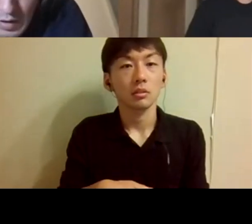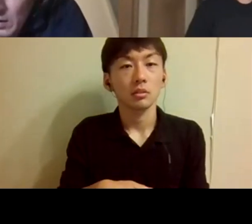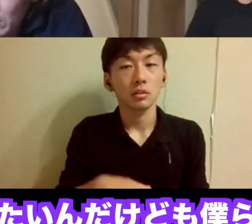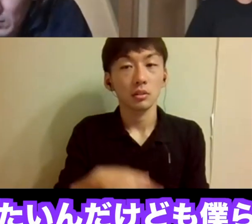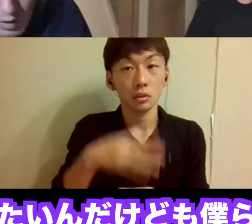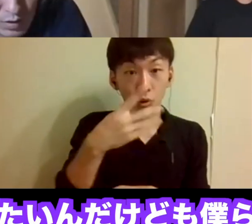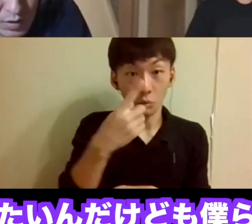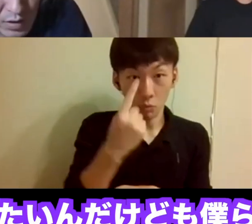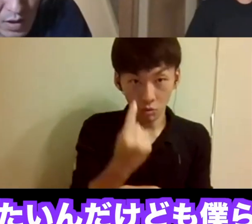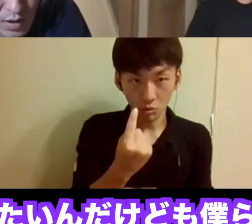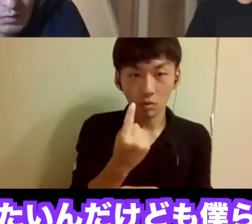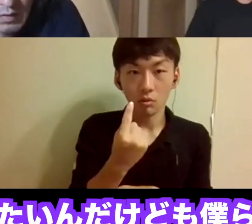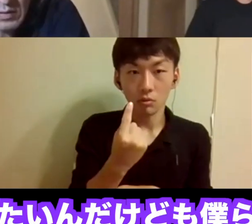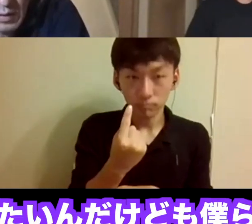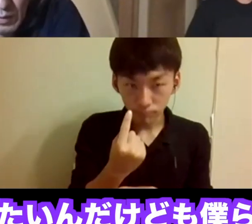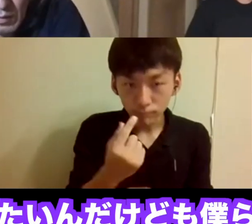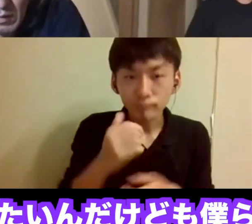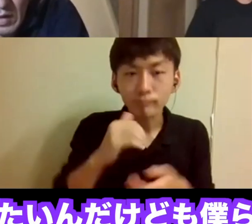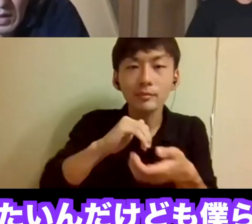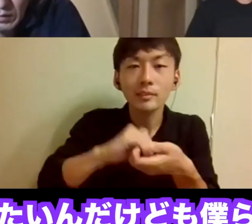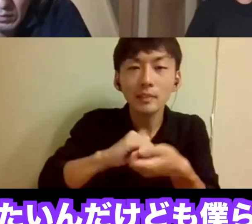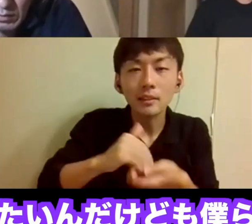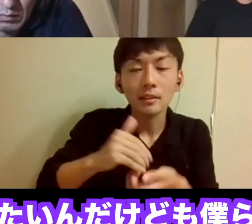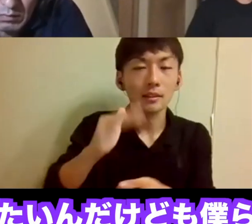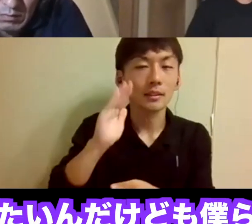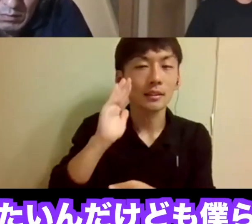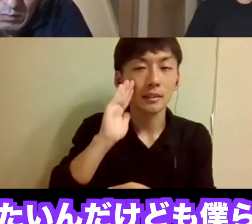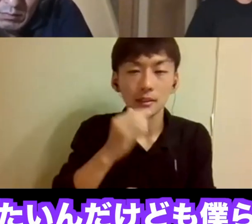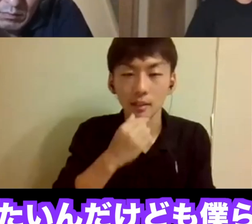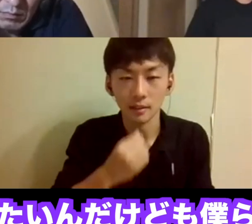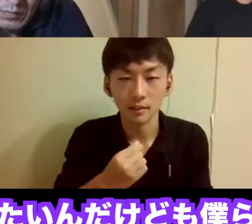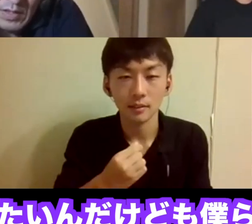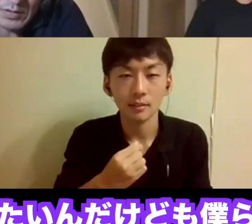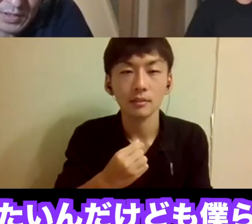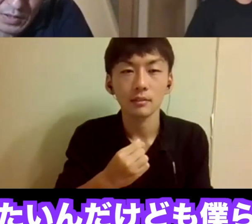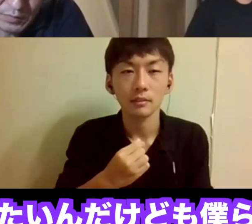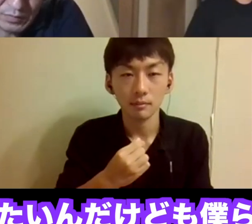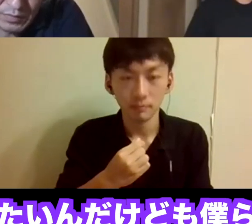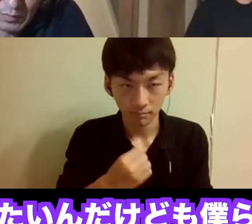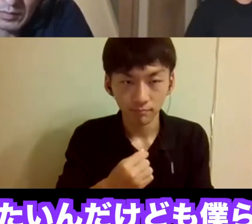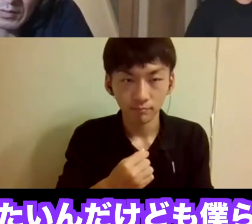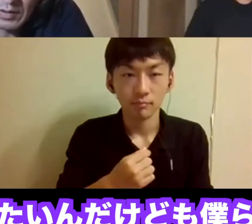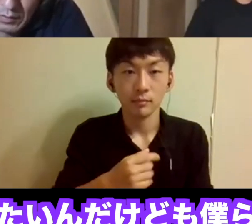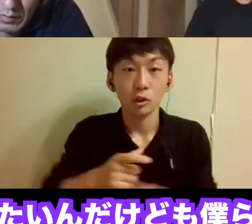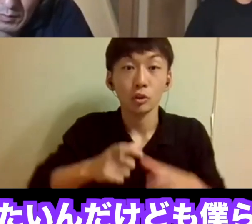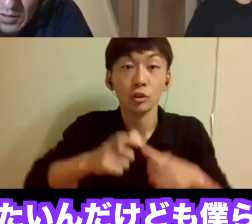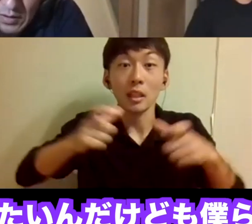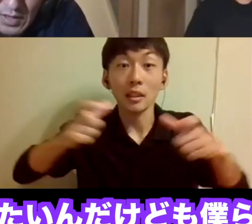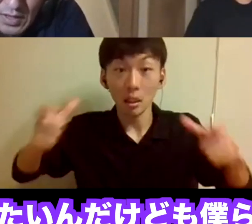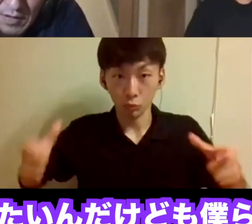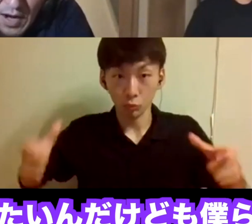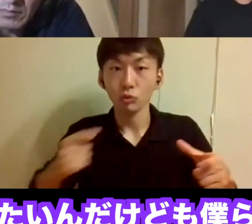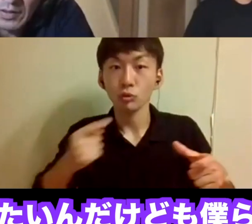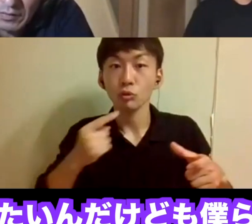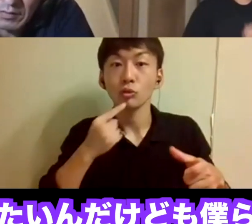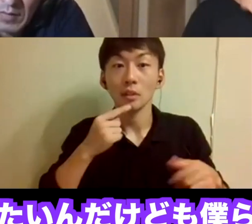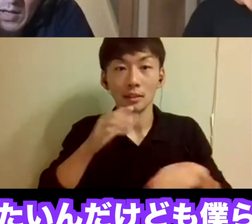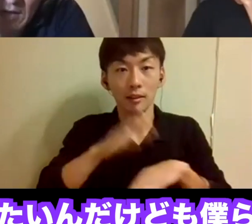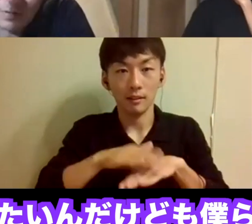ね聞きたいんですけどあの僕らスタジアムって呼んでるけど席はあるけどまあいってみれ